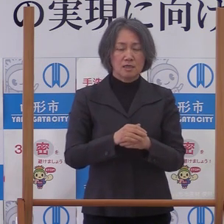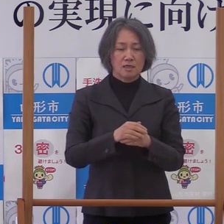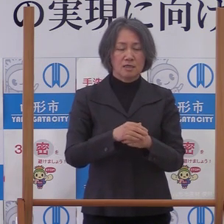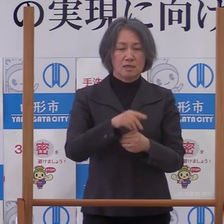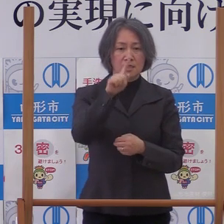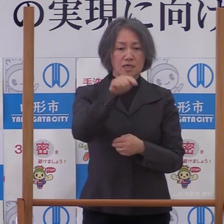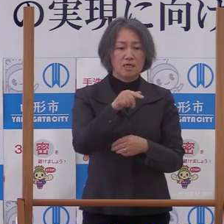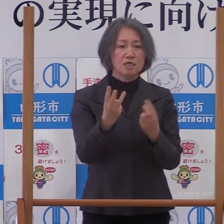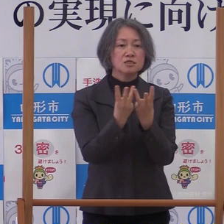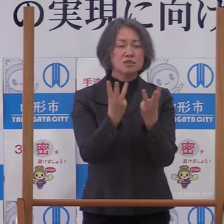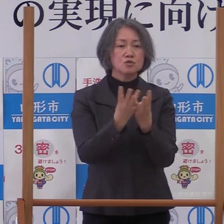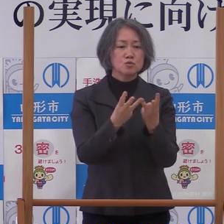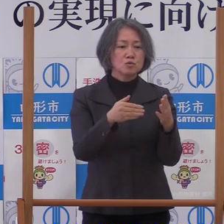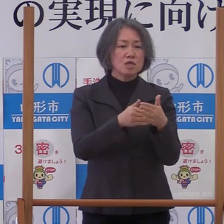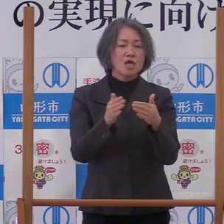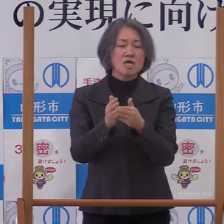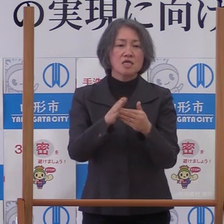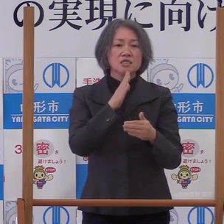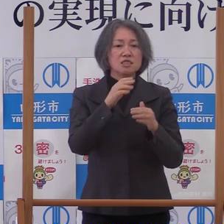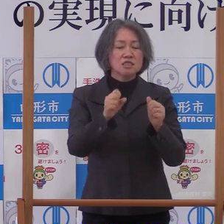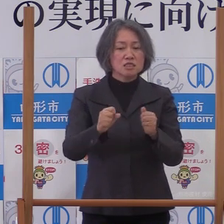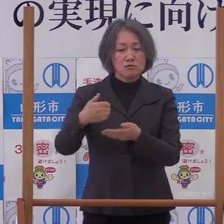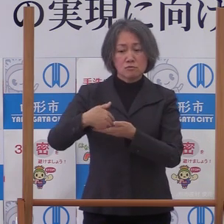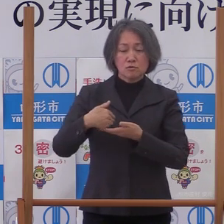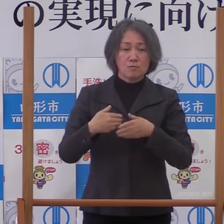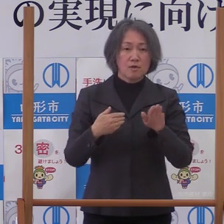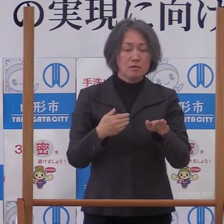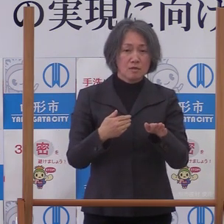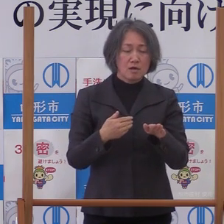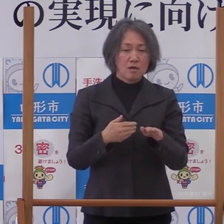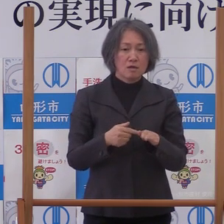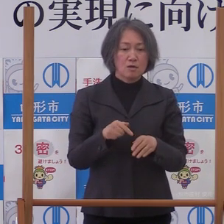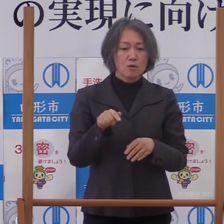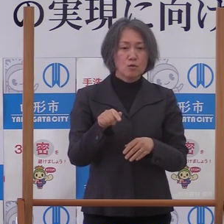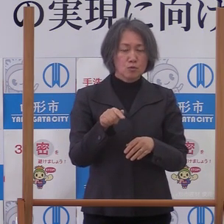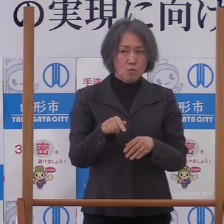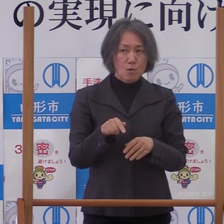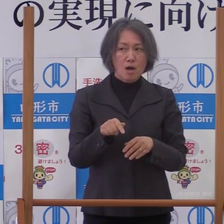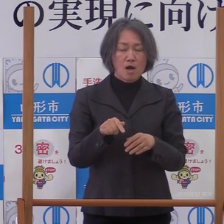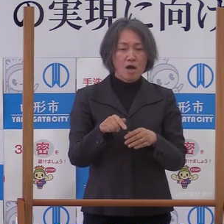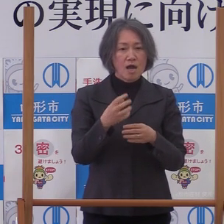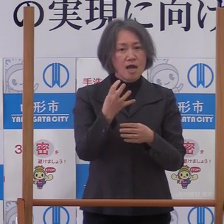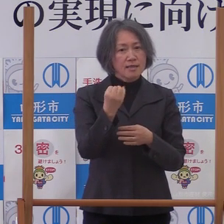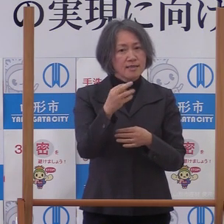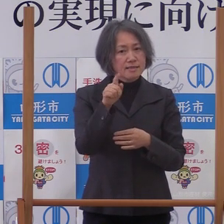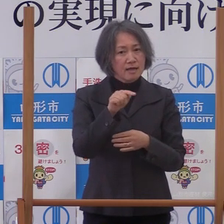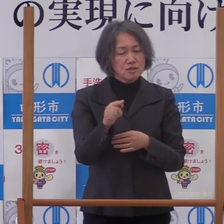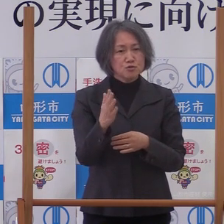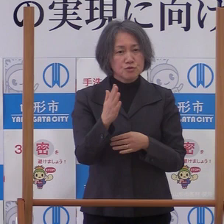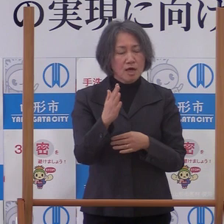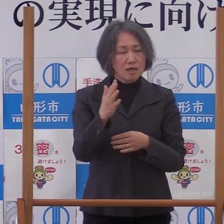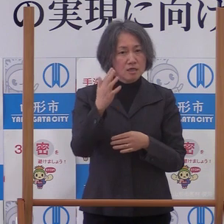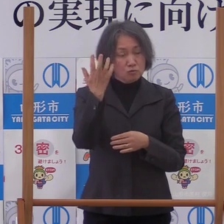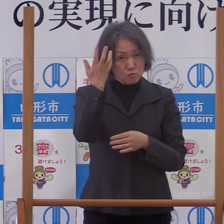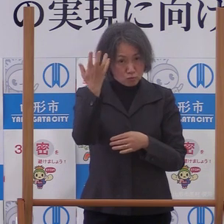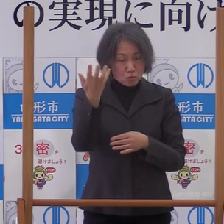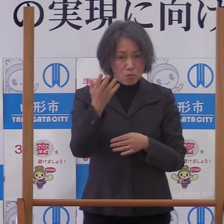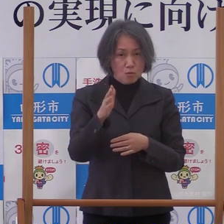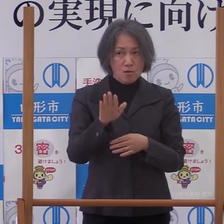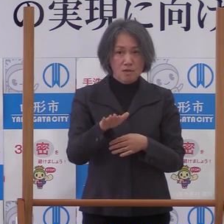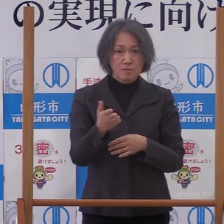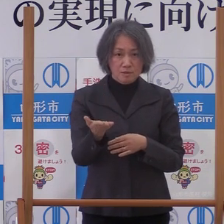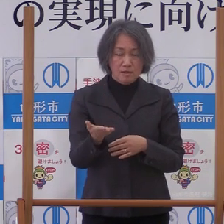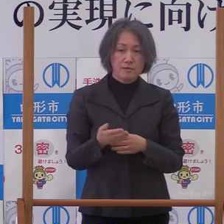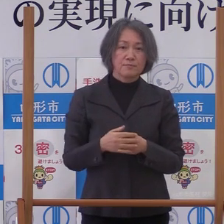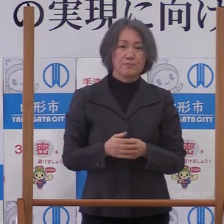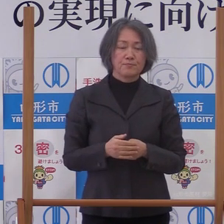するということですが、こちらは何人くらいというふうなのはもう